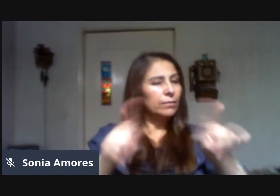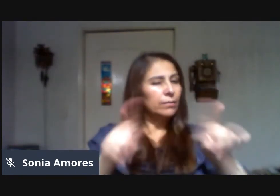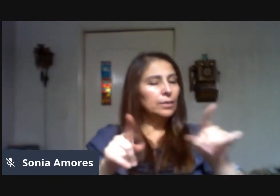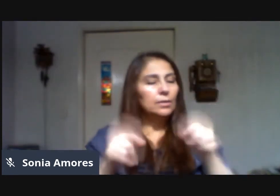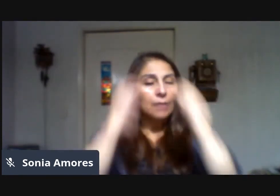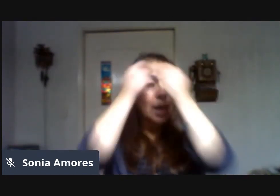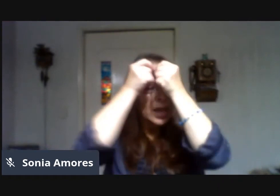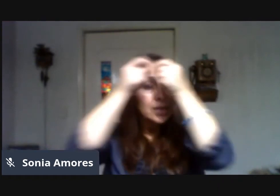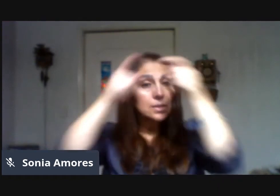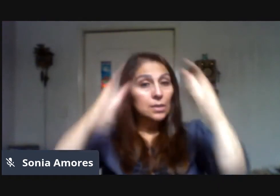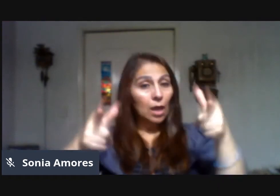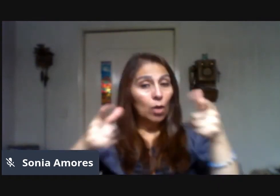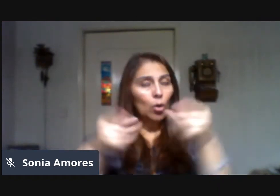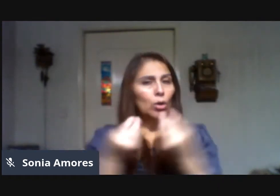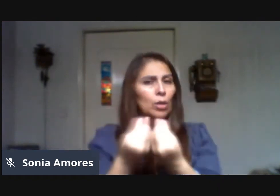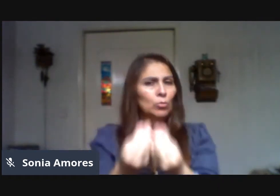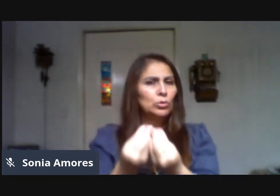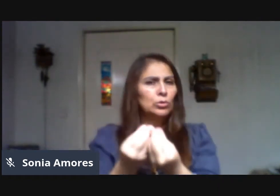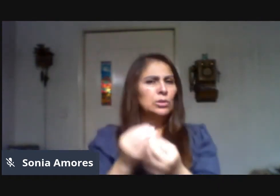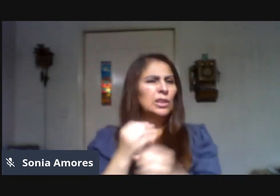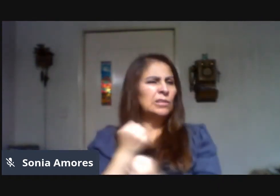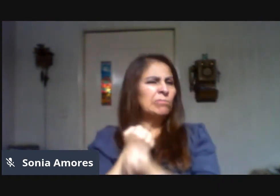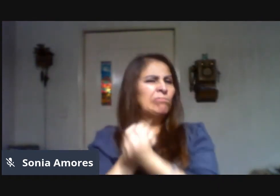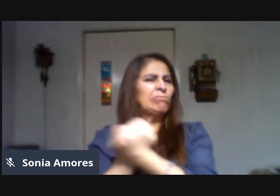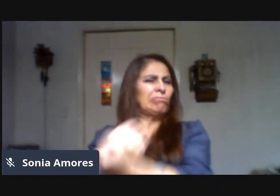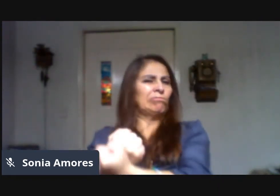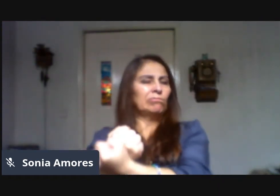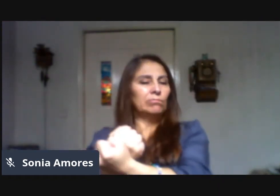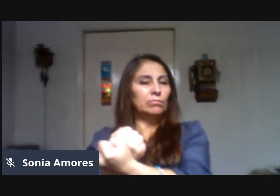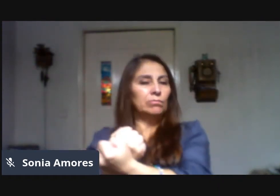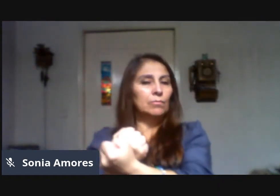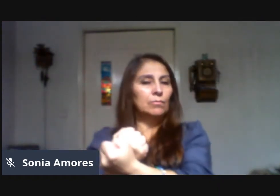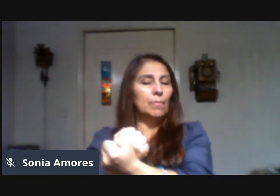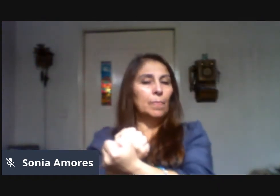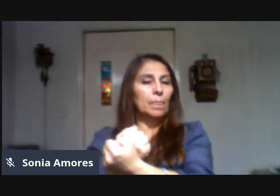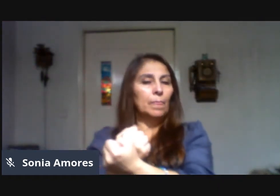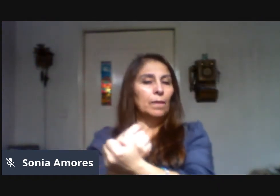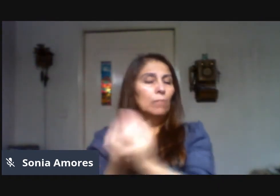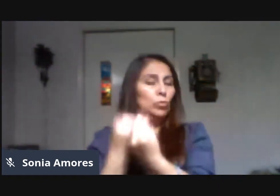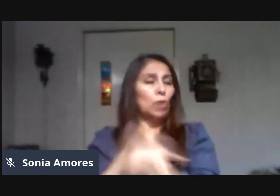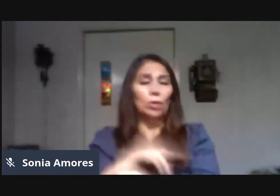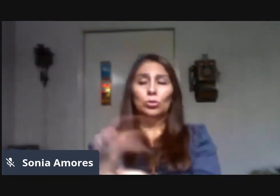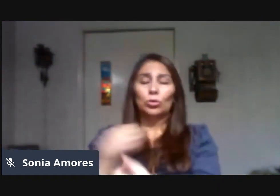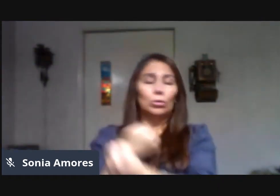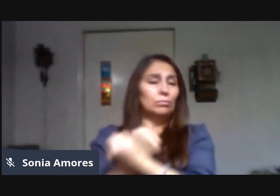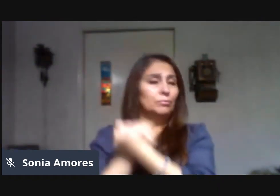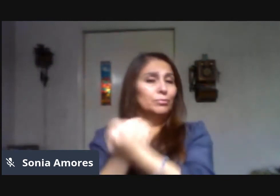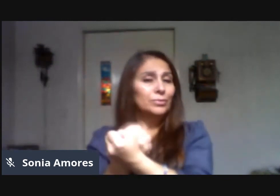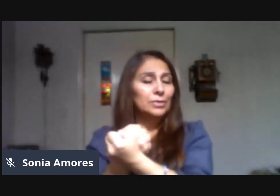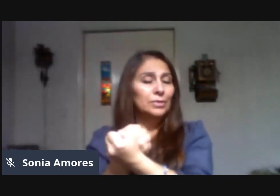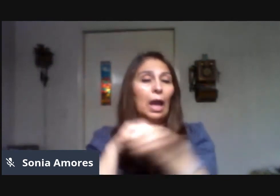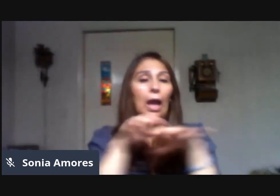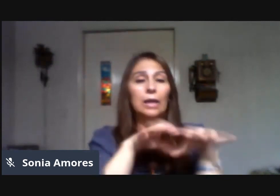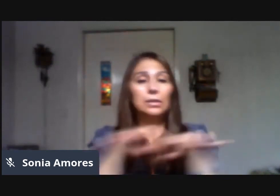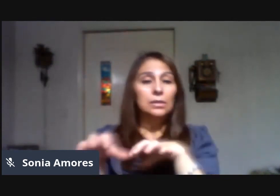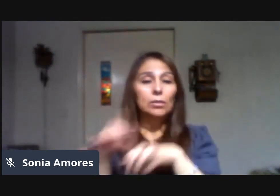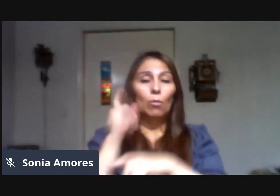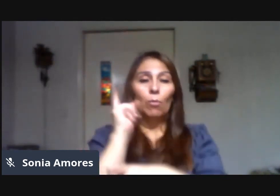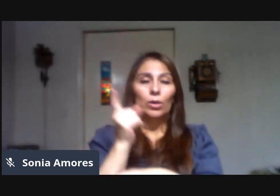nos ata y nos amarra, digamos, en términos de acción política,